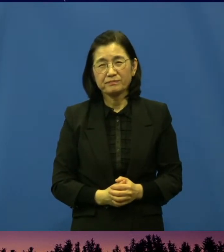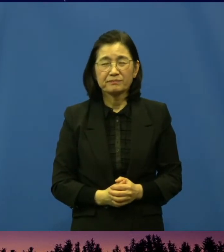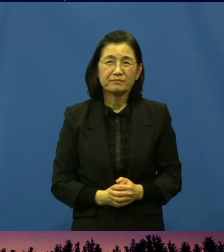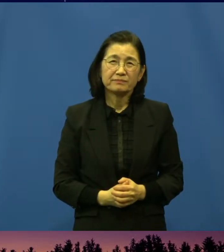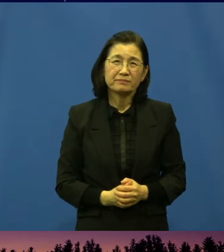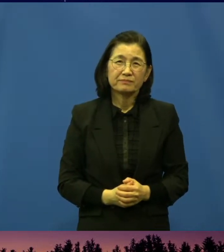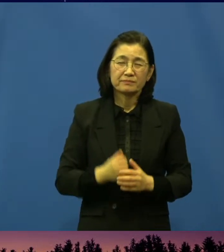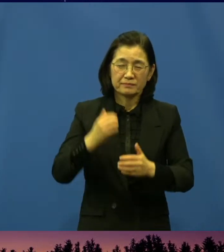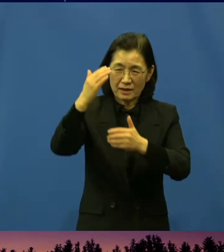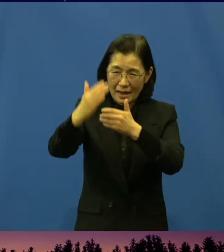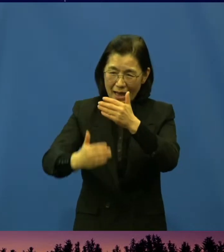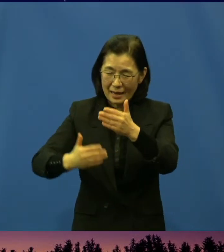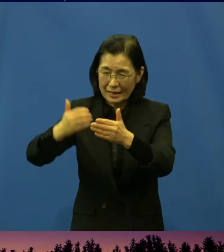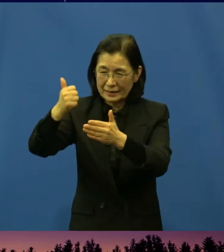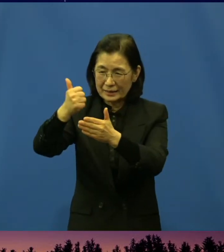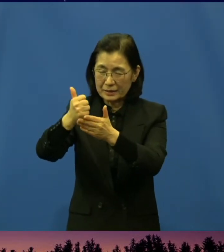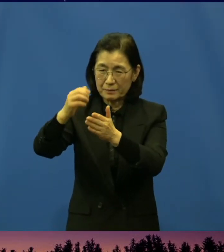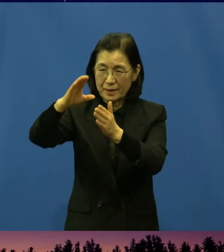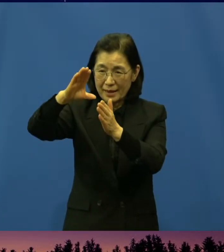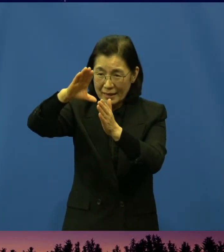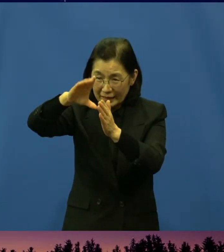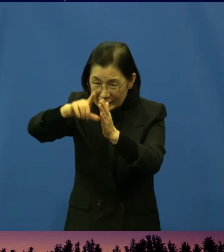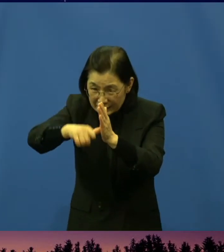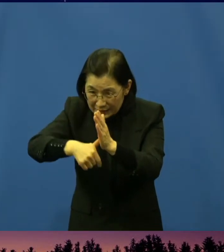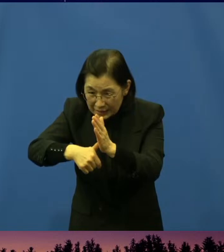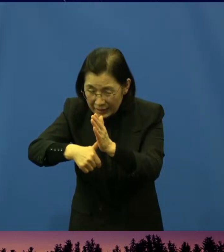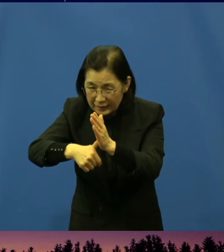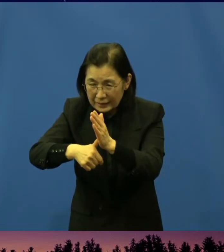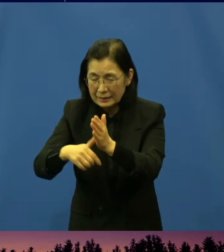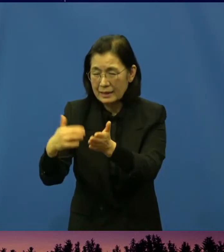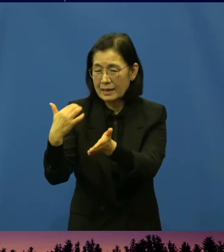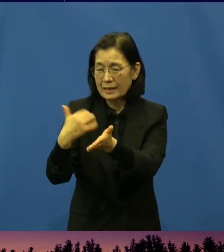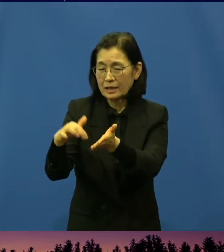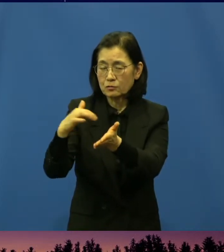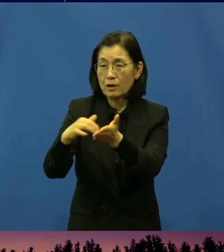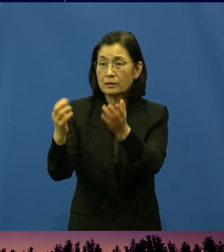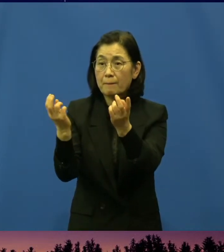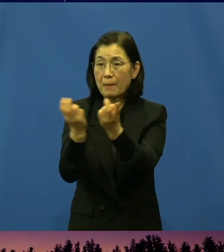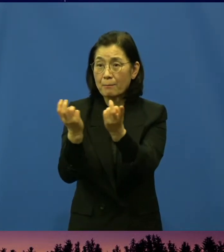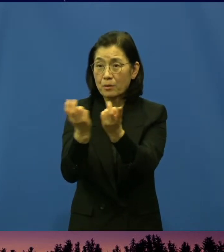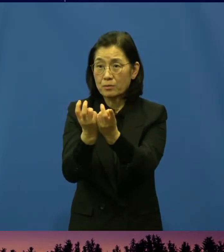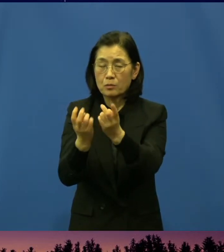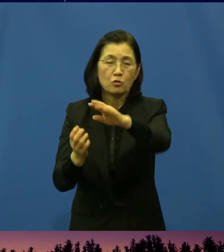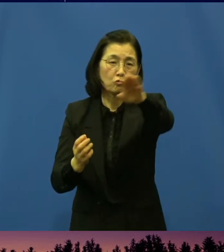자, 하나님의 시간의 계수 방식은 우리와 달라요. 중요한 것은 하나님의 계수 방식이라는 거예요.